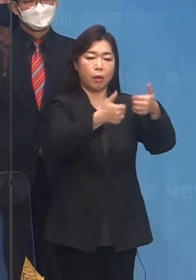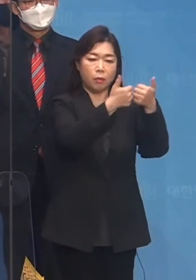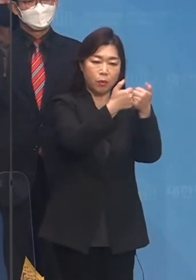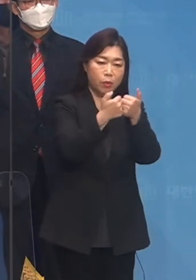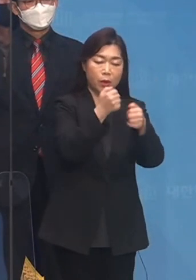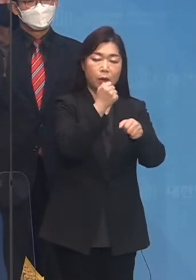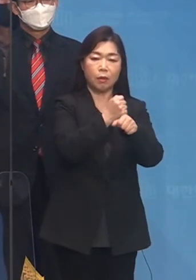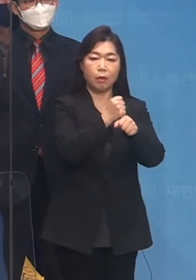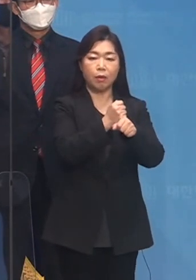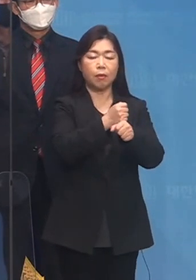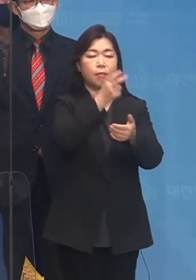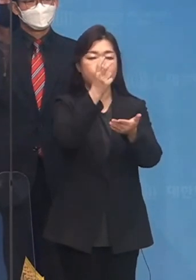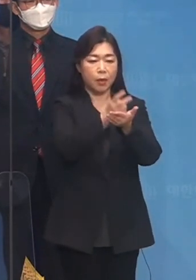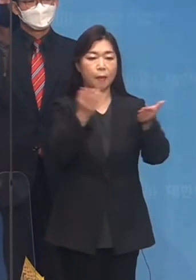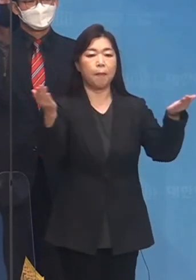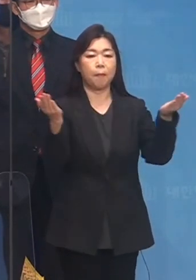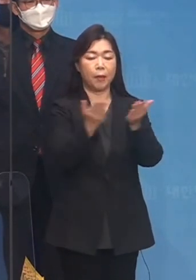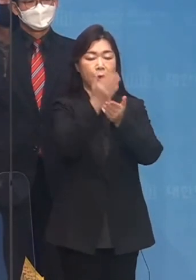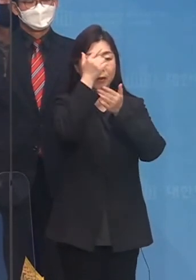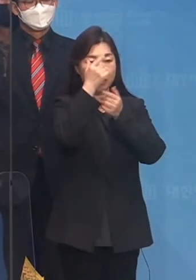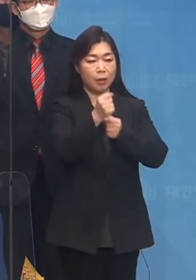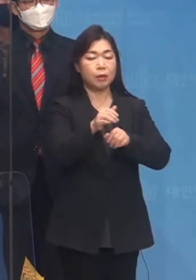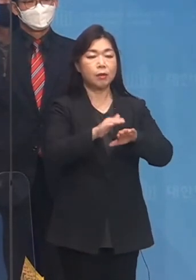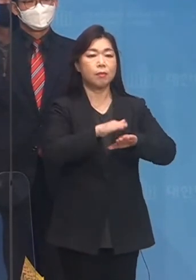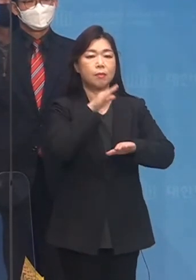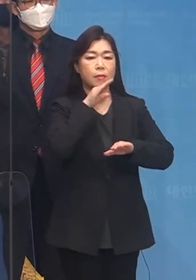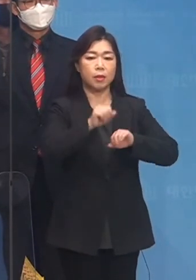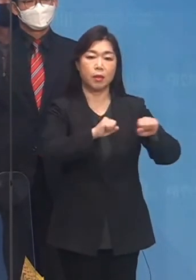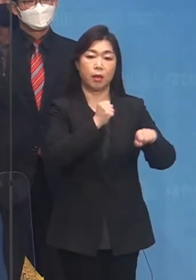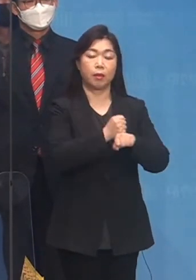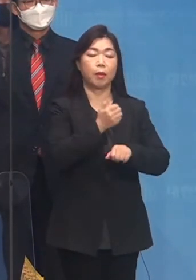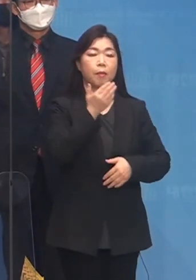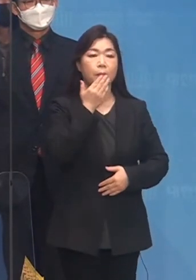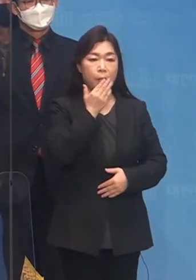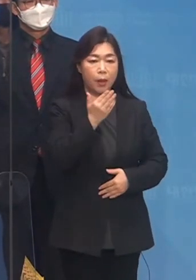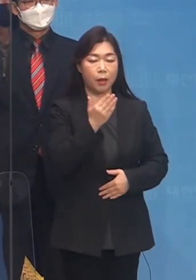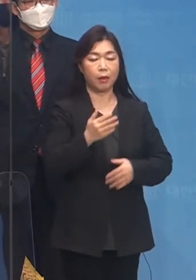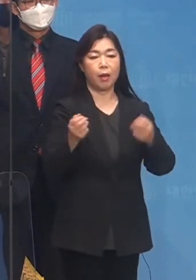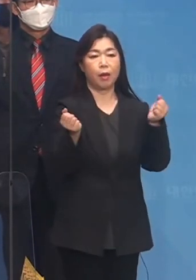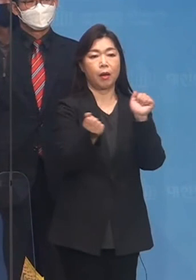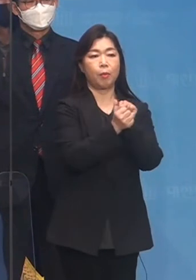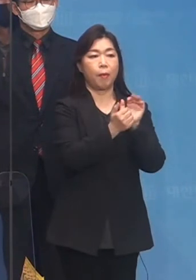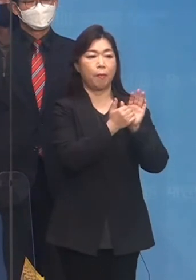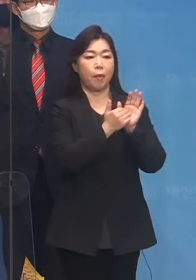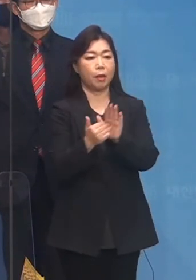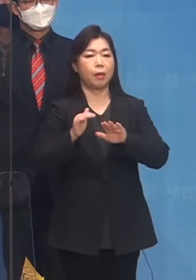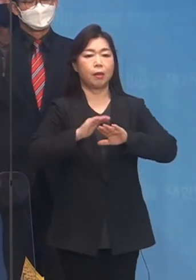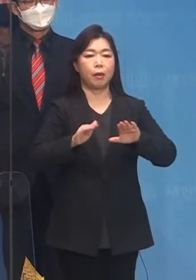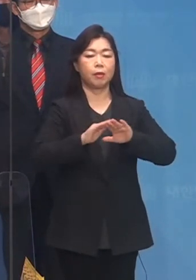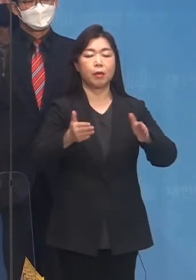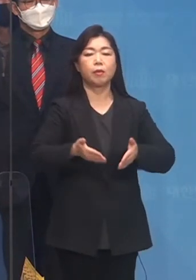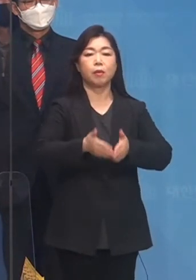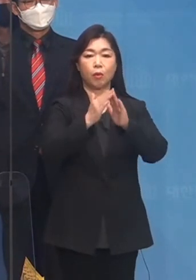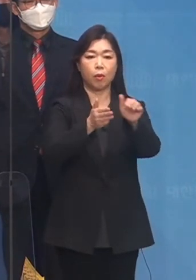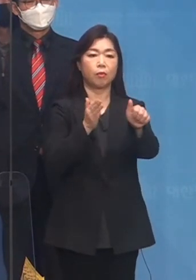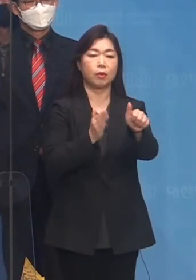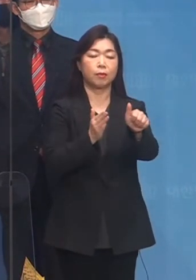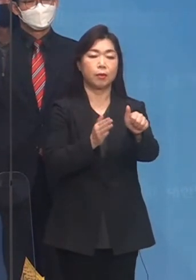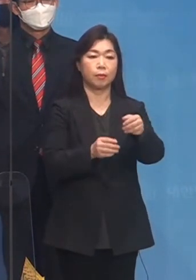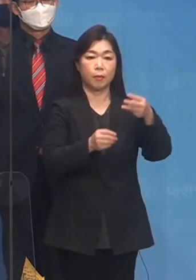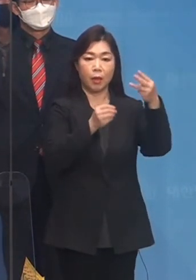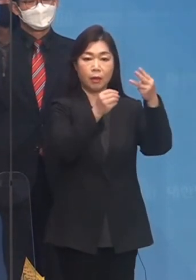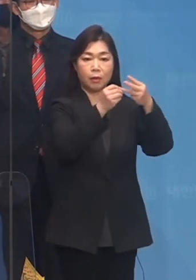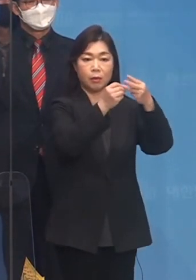통해 합리적이고 실행 가능성 있는 방역 대책을 세울 것을 촉구합니다.